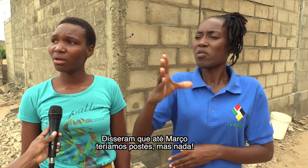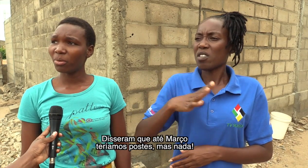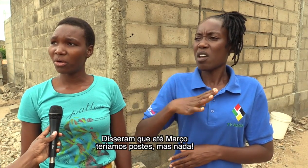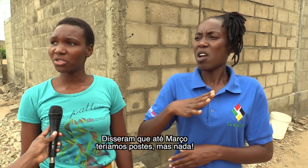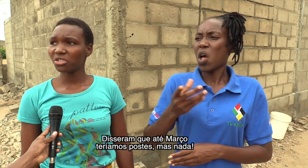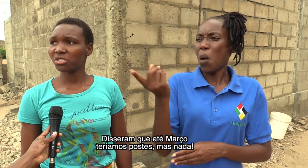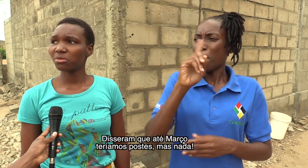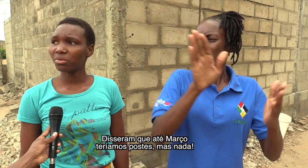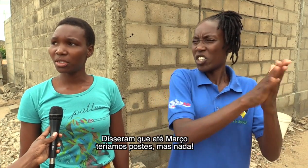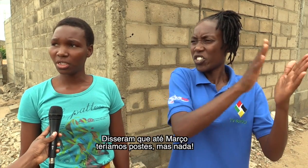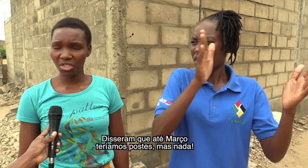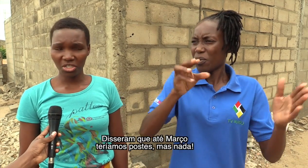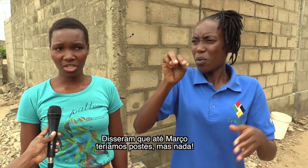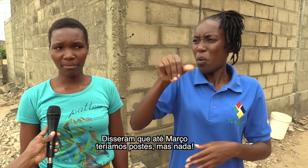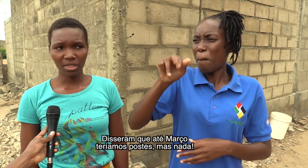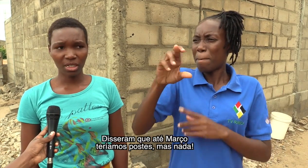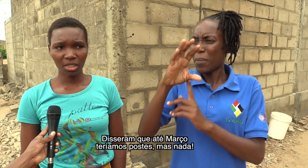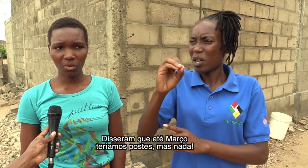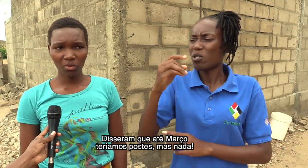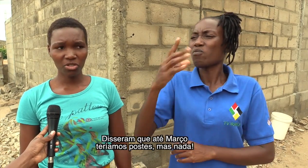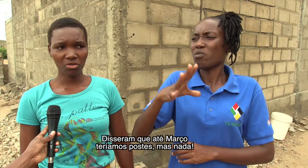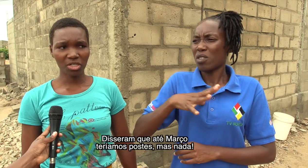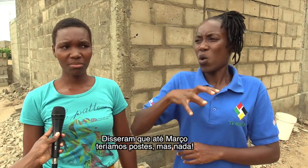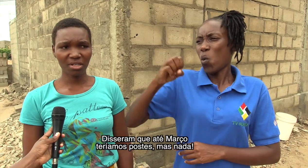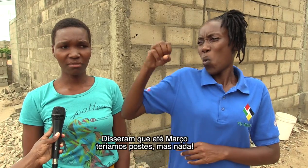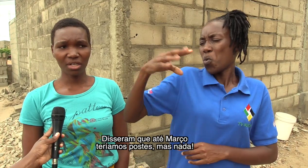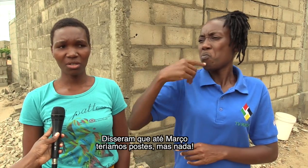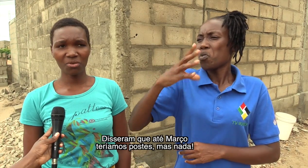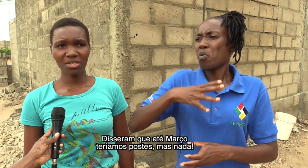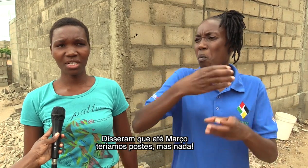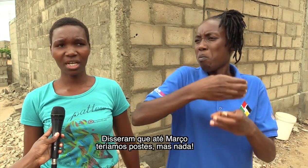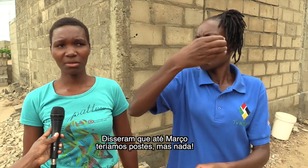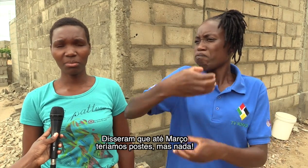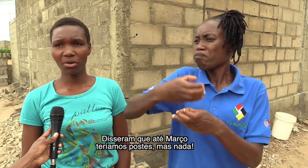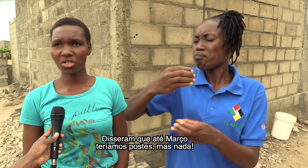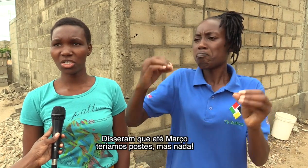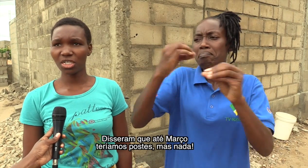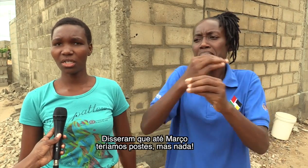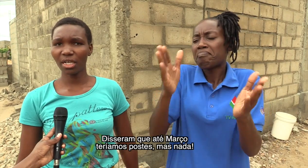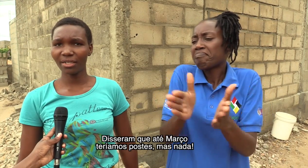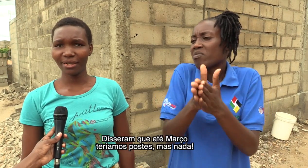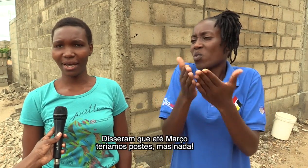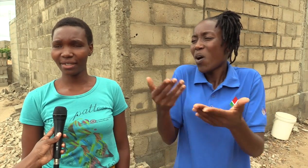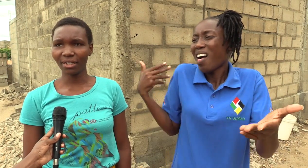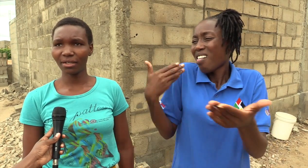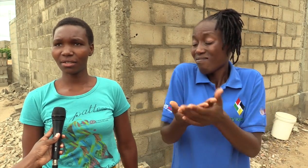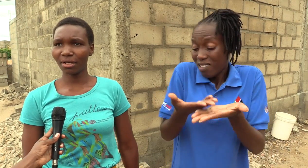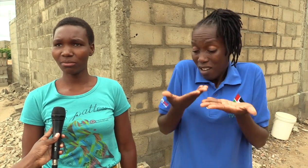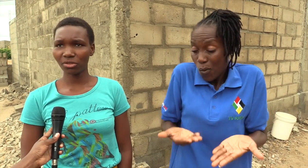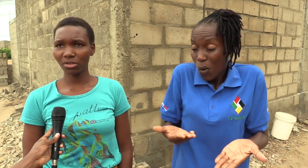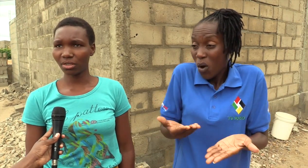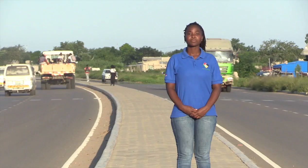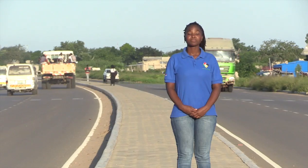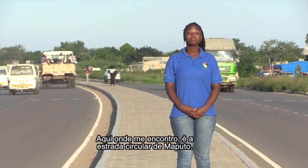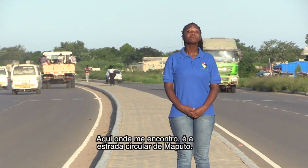postos e energia, mas até hoje não estamos a ver nenhum sinal de postos, nem de nada.